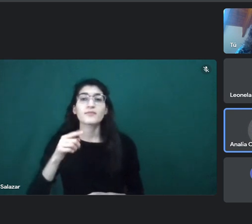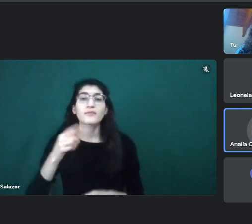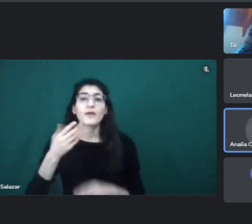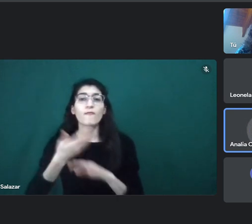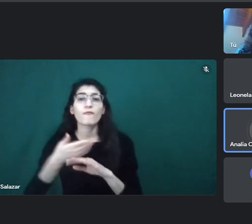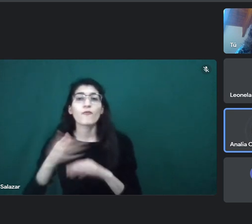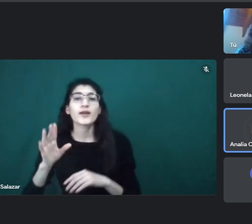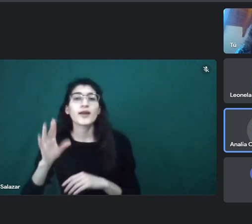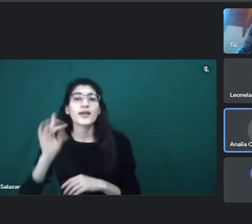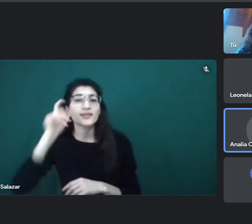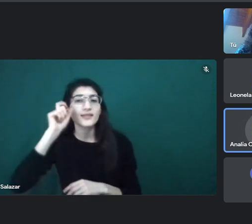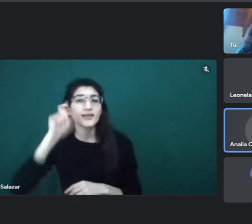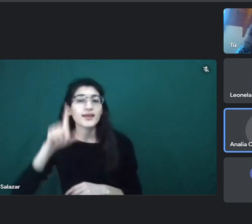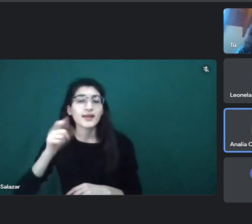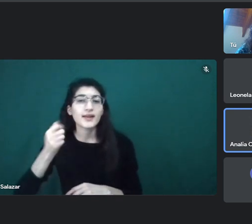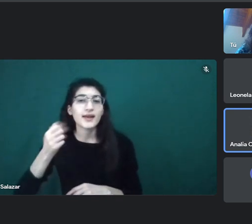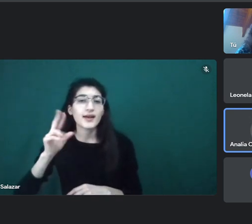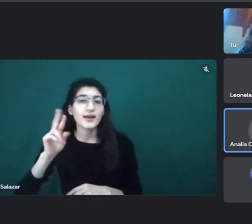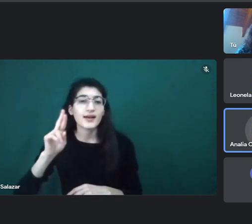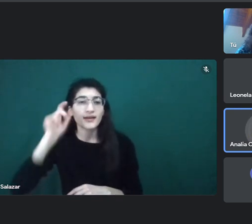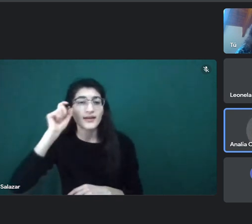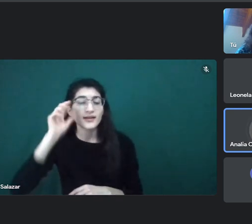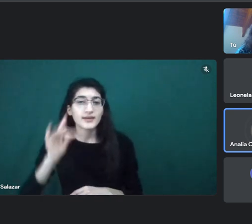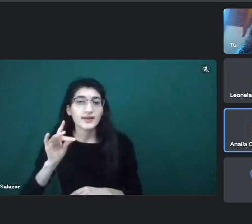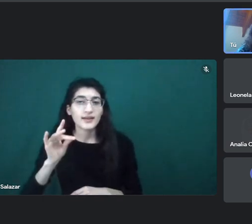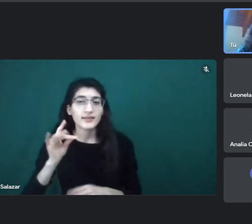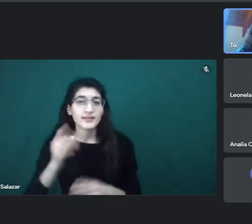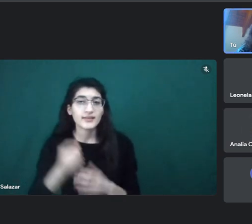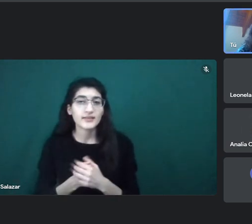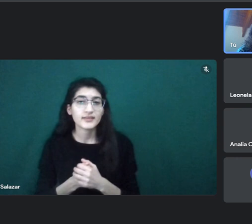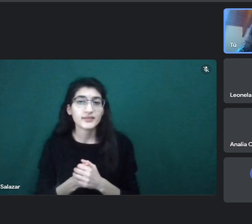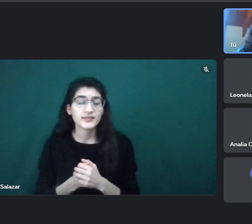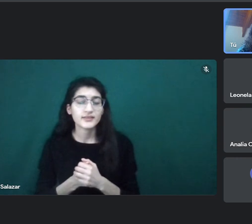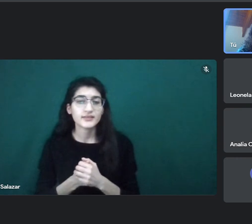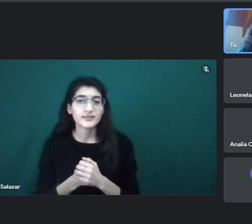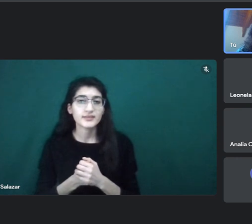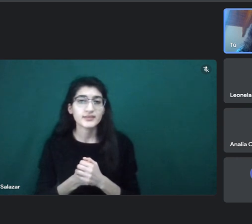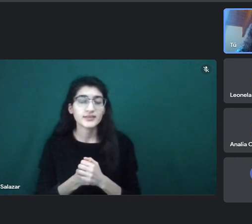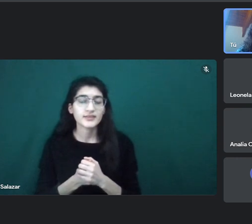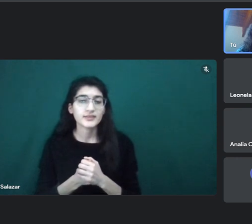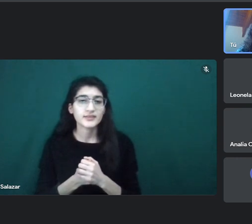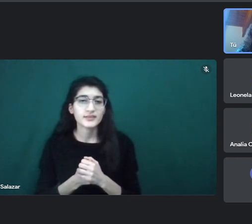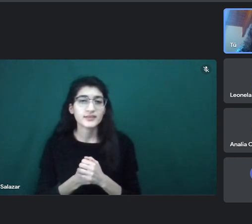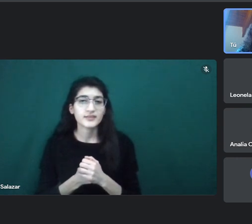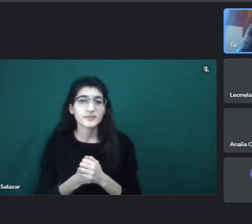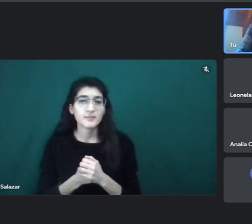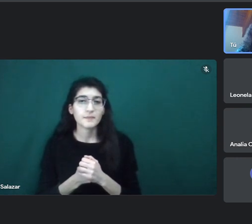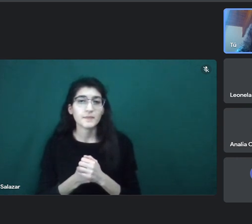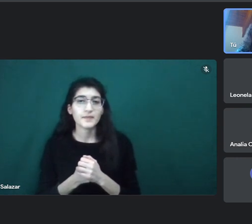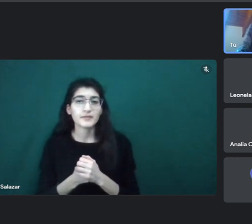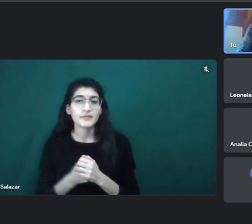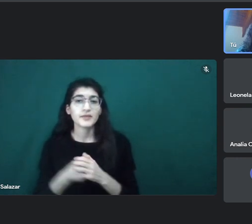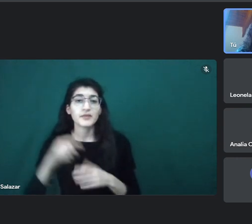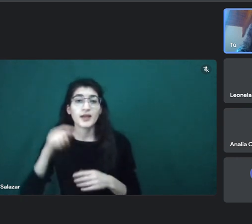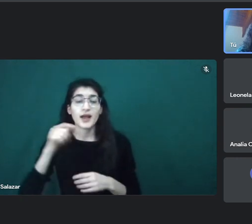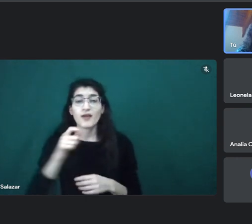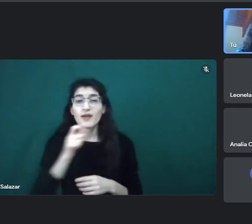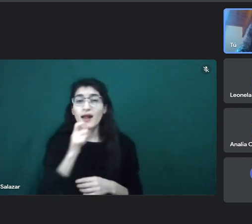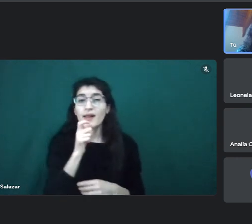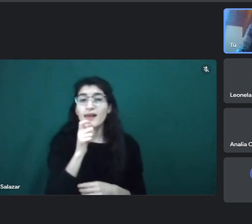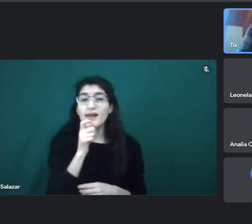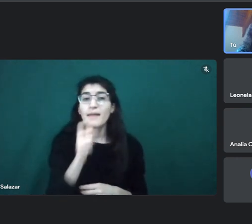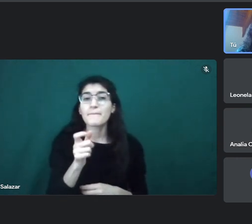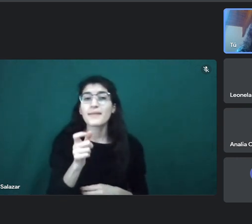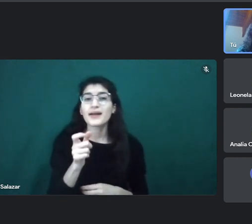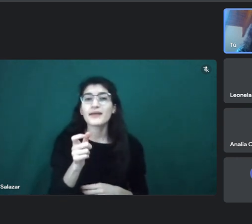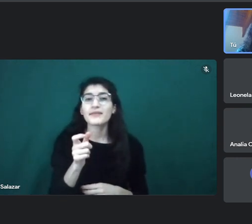Off-grid. Claro, pero no estamos analizando esa palabra ahora. Yo les estoy preguntando por upgrading, por la de